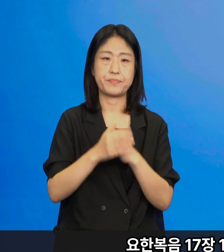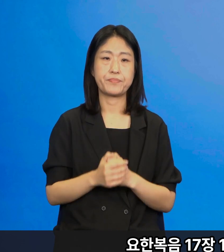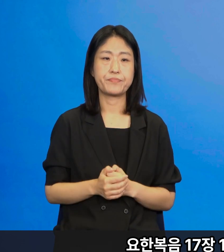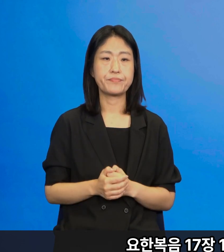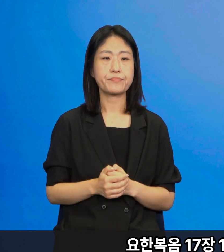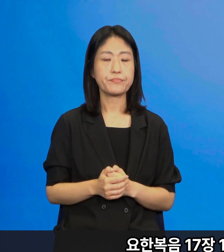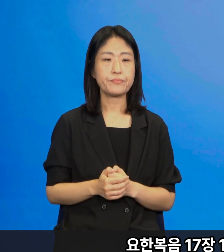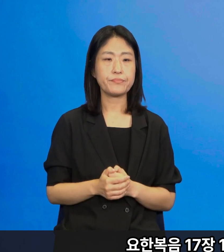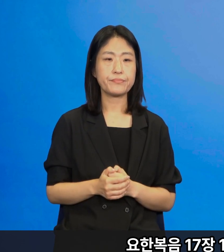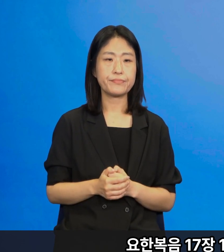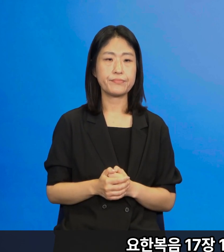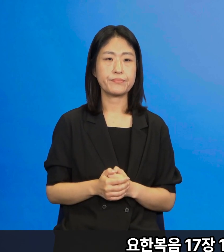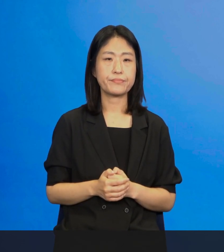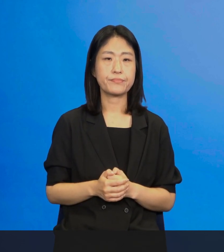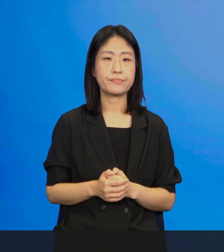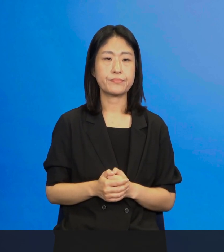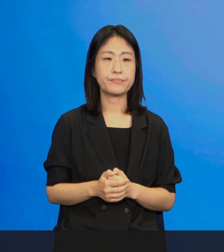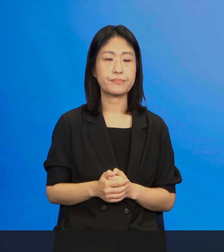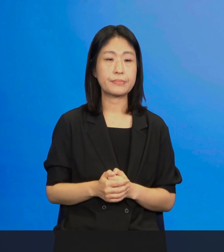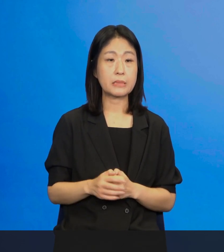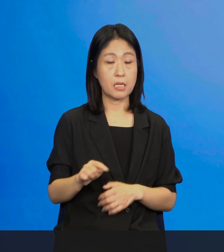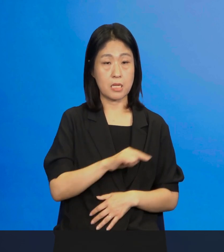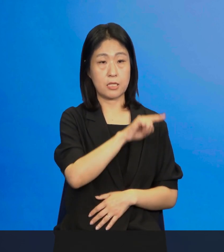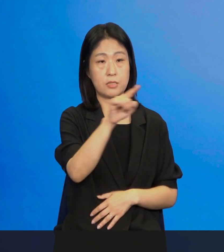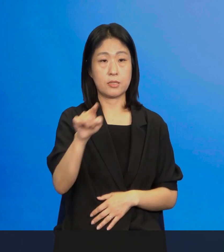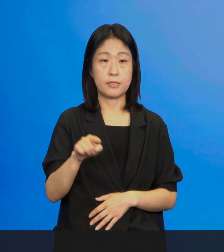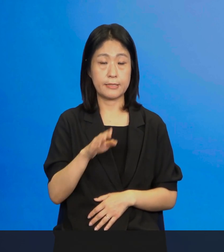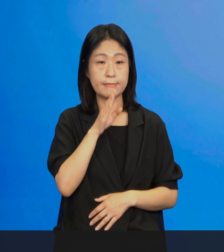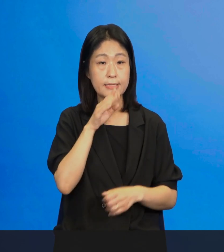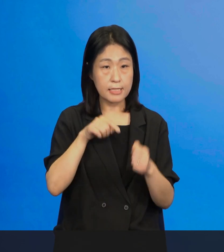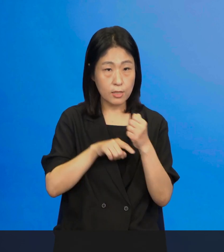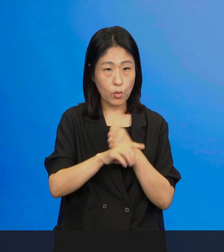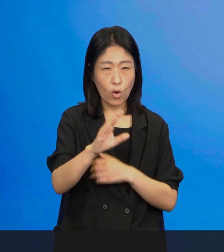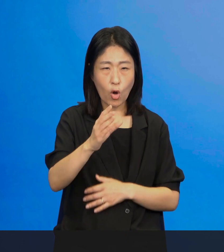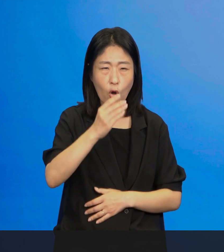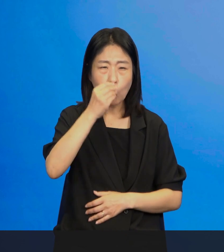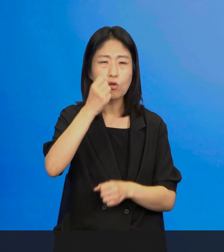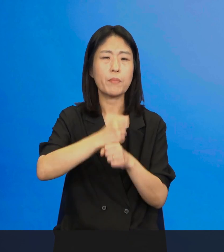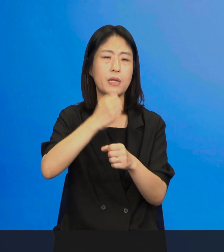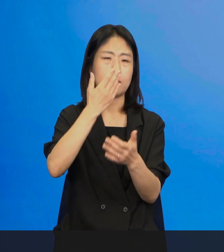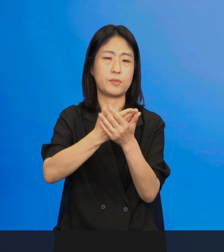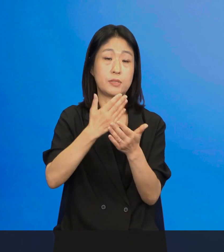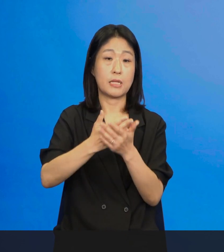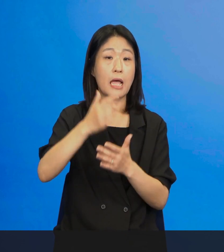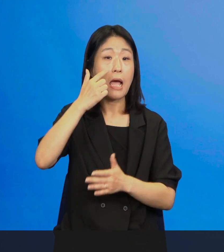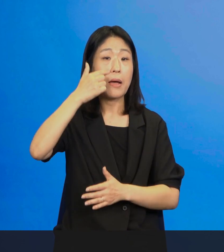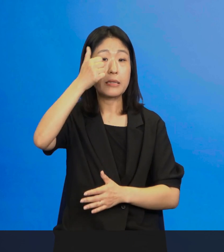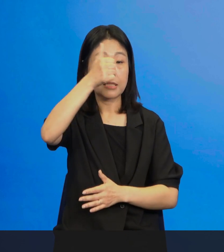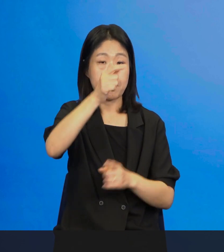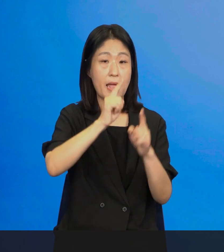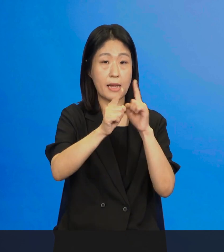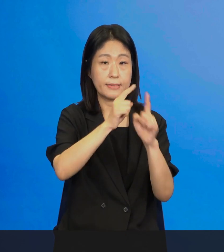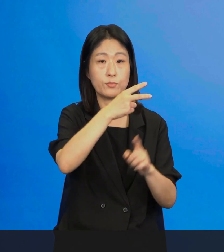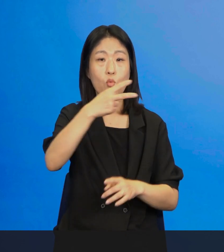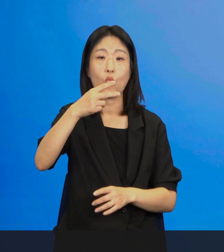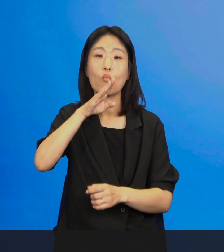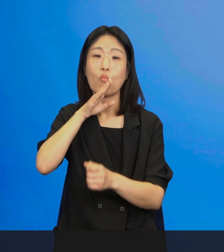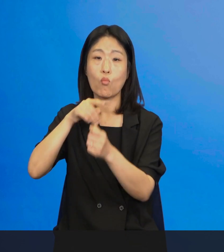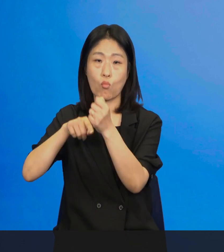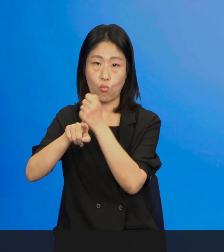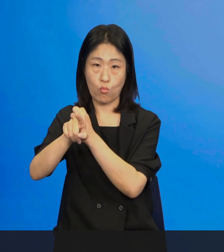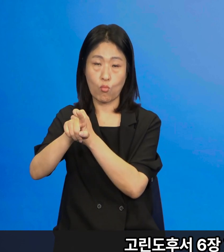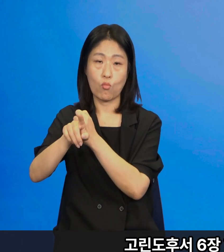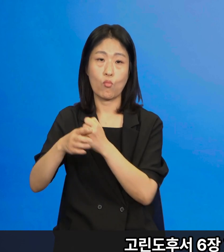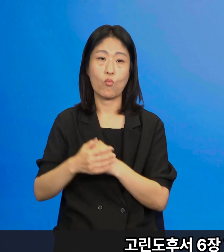요한복음 17장 17절 같이 읽으실게요. 시작. 그들을 진리로 거룩하게 하옵소서. 아버지의 말씀은